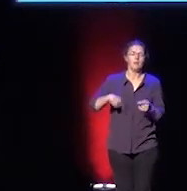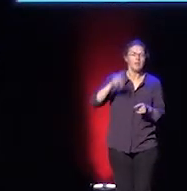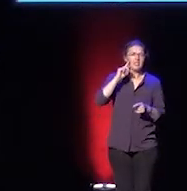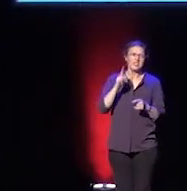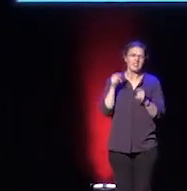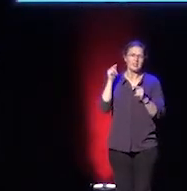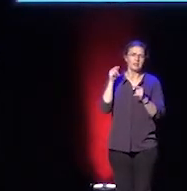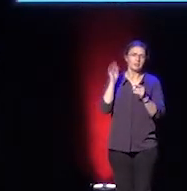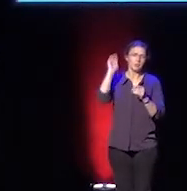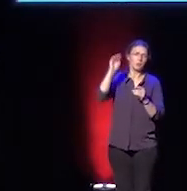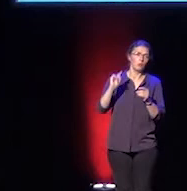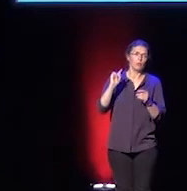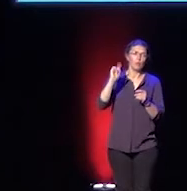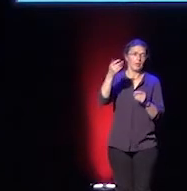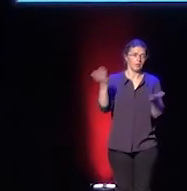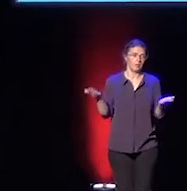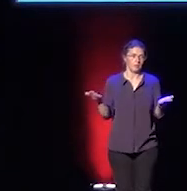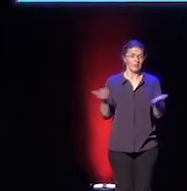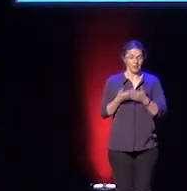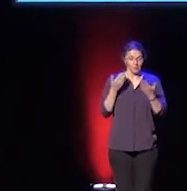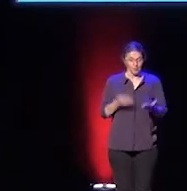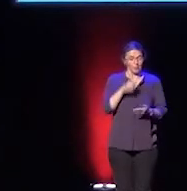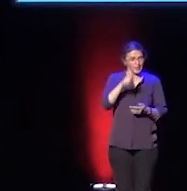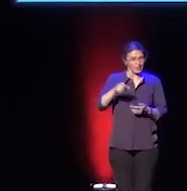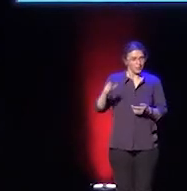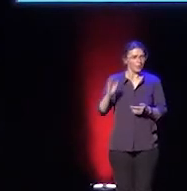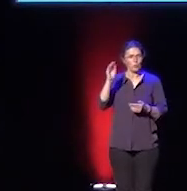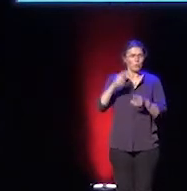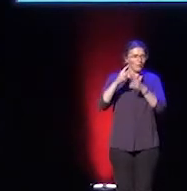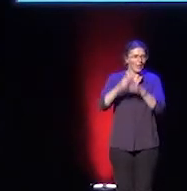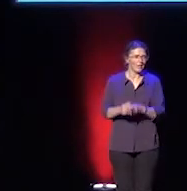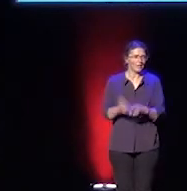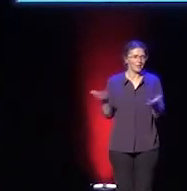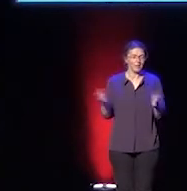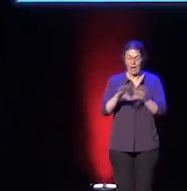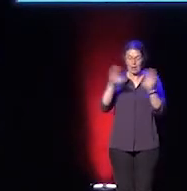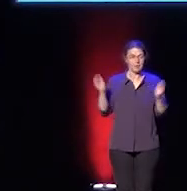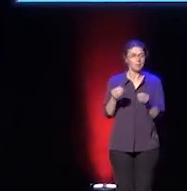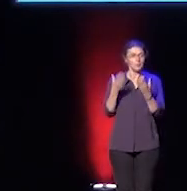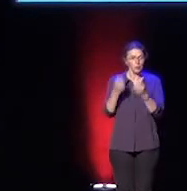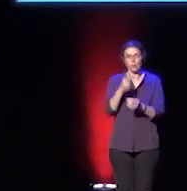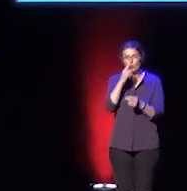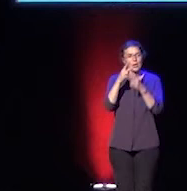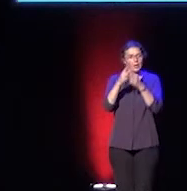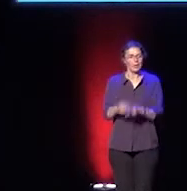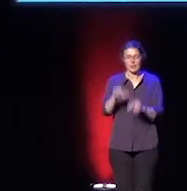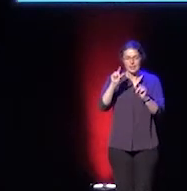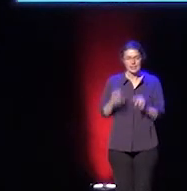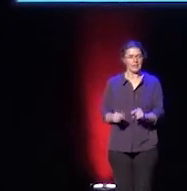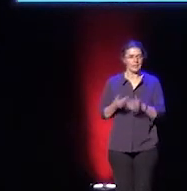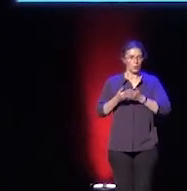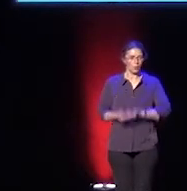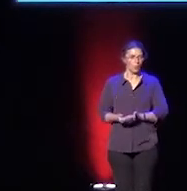das gehen wird. Diese Menschen werden eine Rente bekommen, allesamt, die in dem